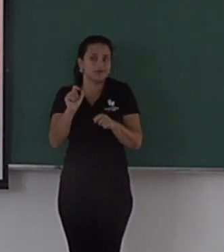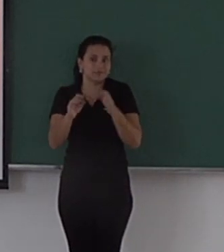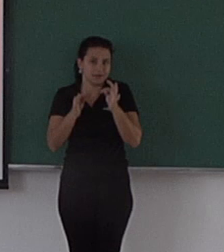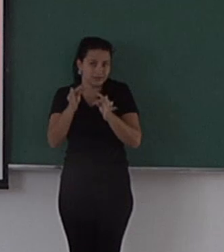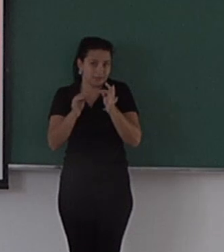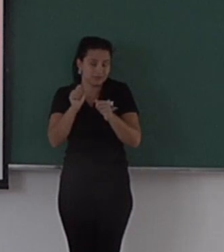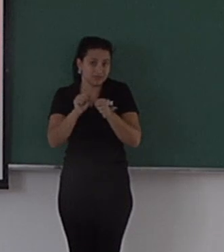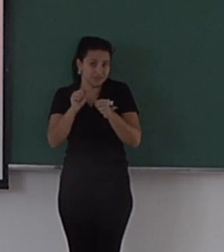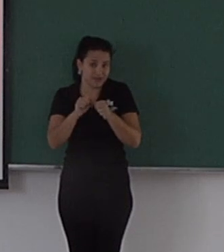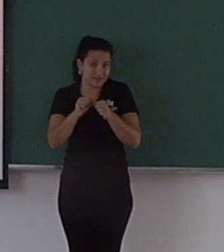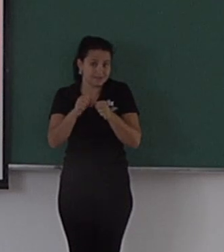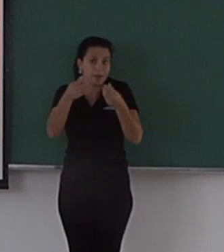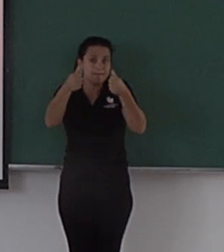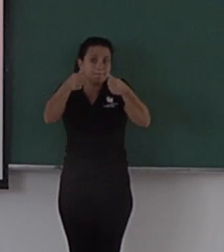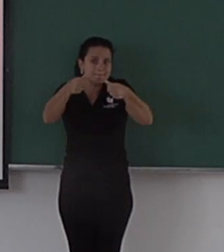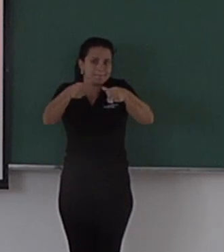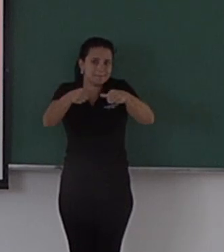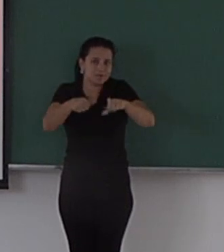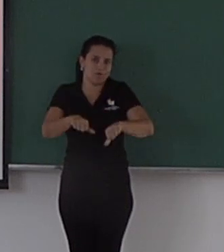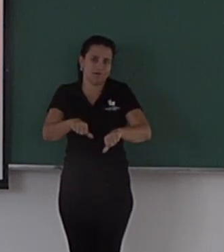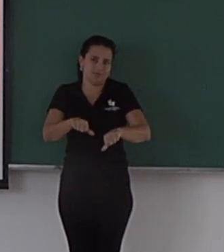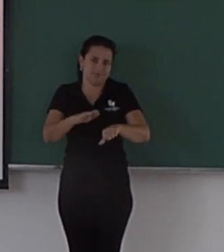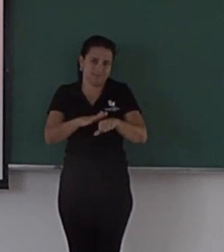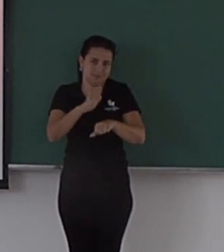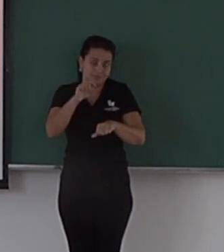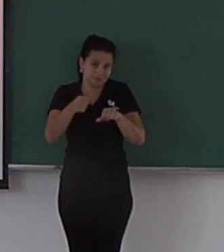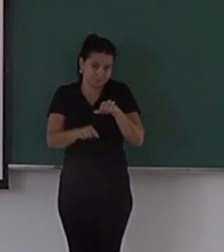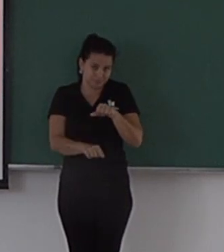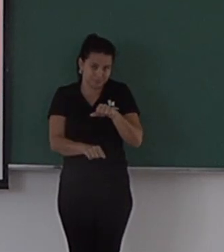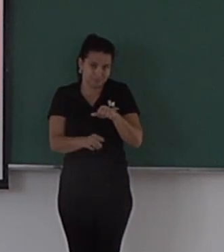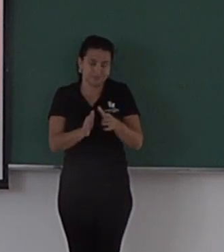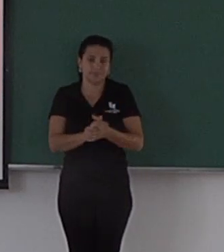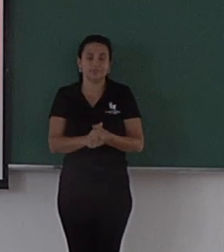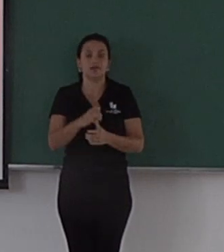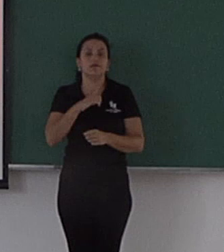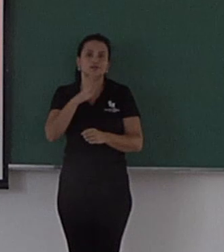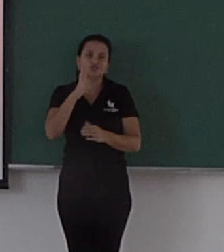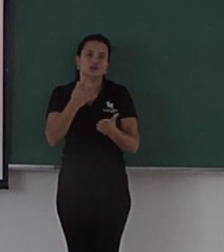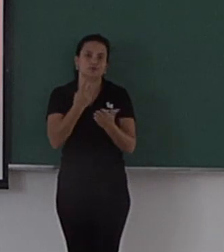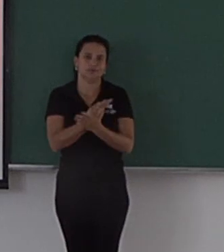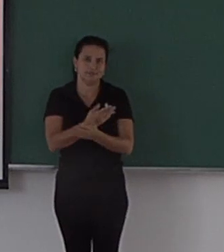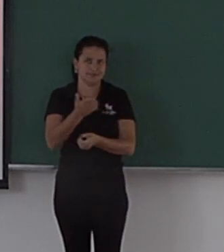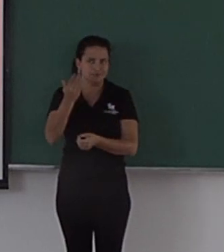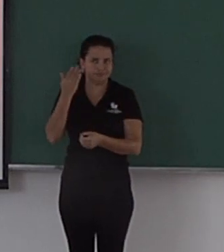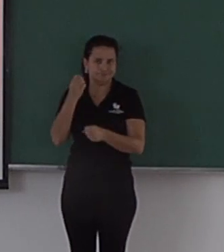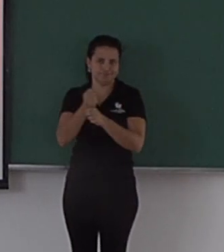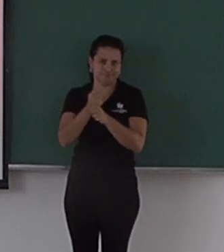aquela queimadura evolui para 2º grau profundo e às vezes até para 3º grau. Alguns anos atrás a gente fez uma